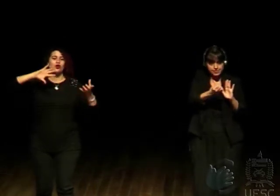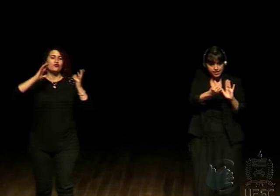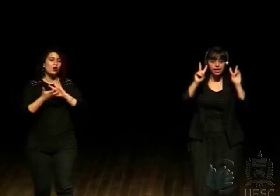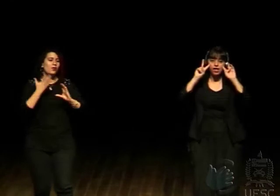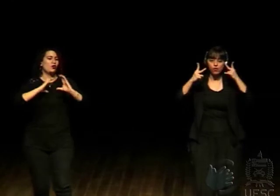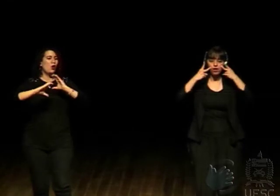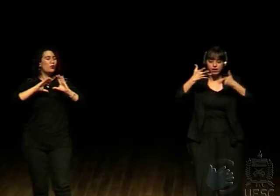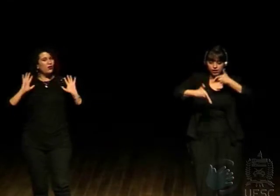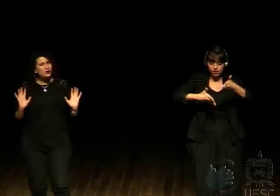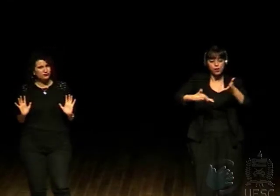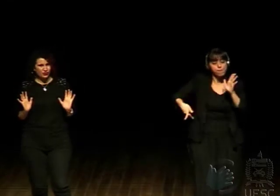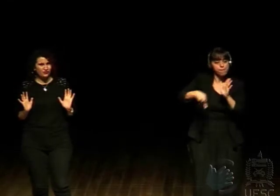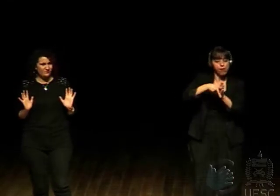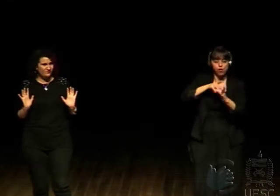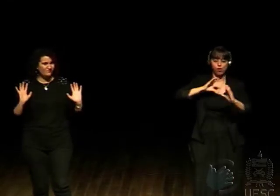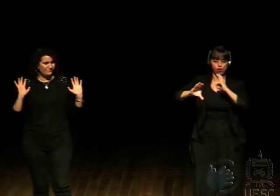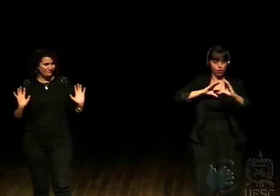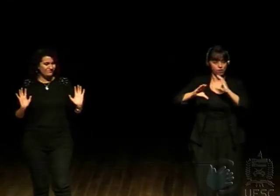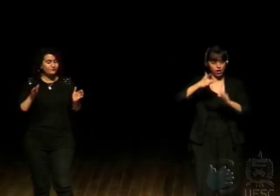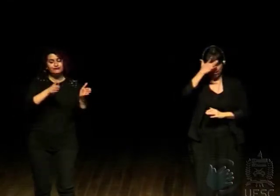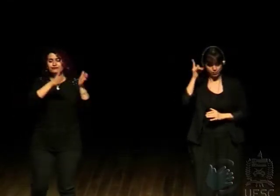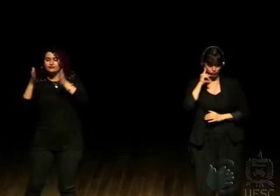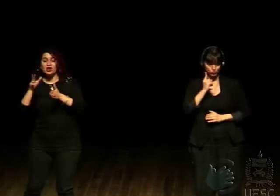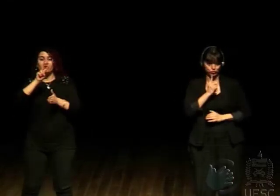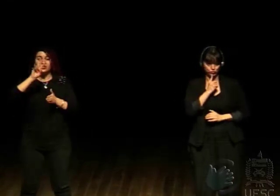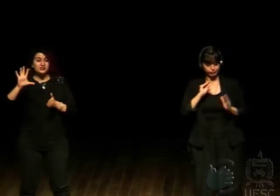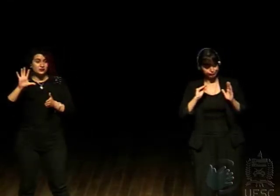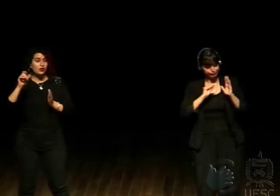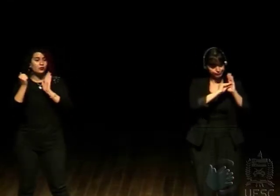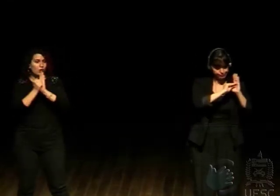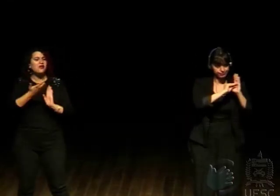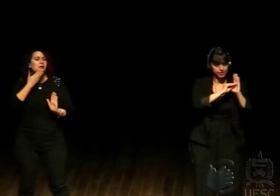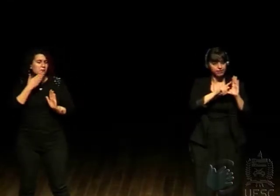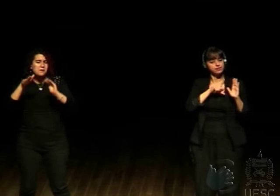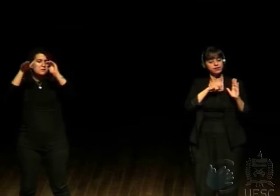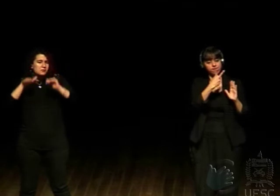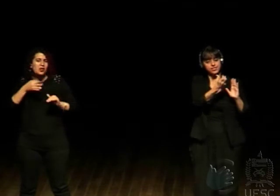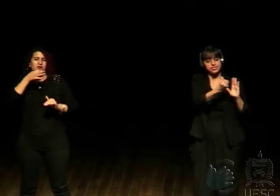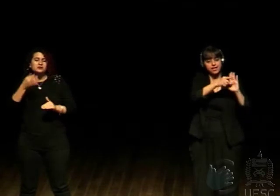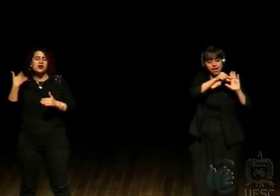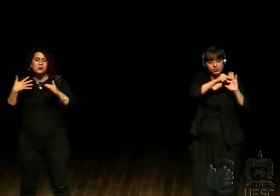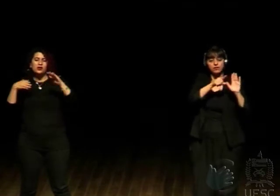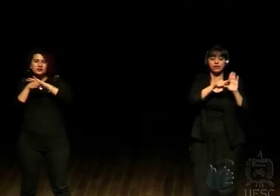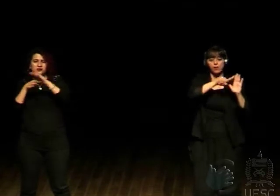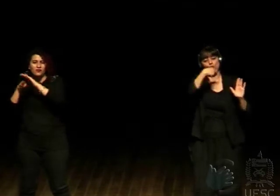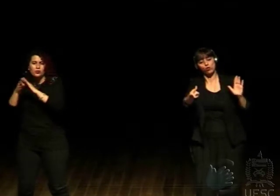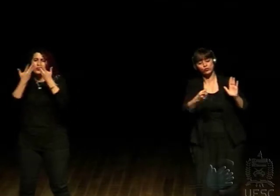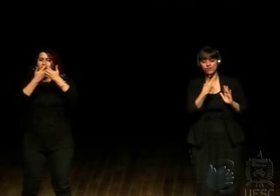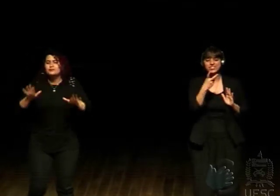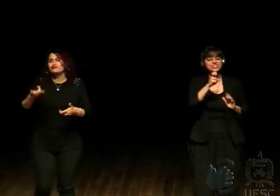lengua de señas como un medio de comunicación de las personas sordas. Y por otro lado, otro artículo,